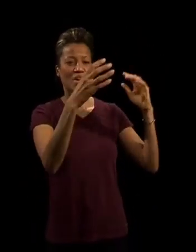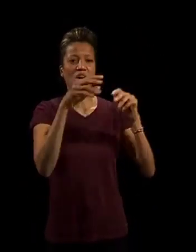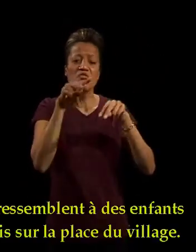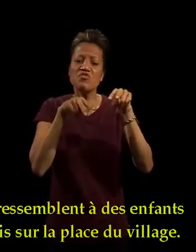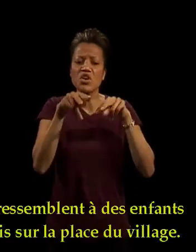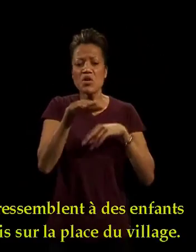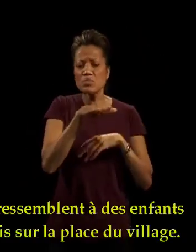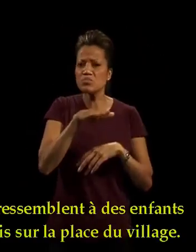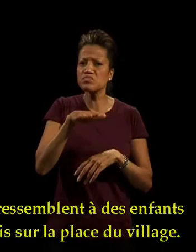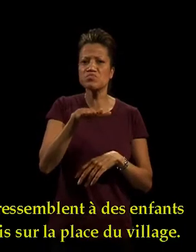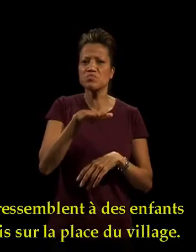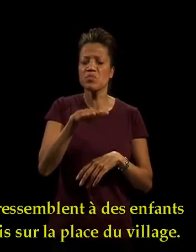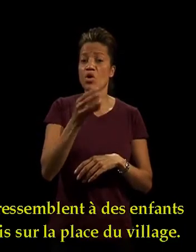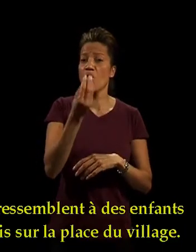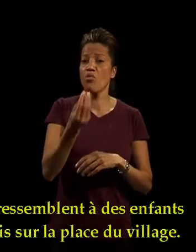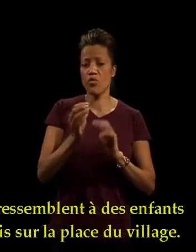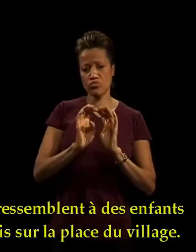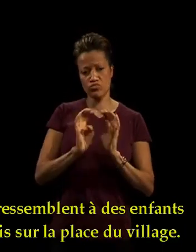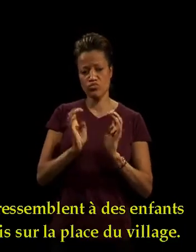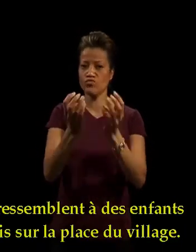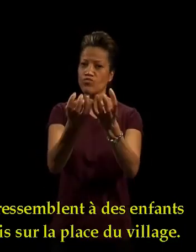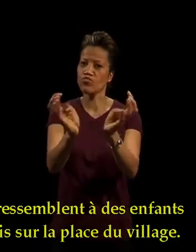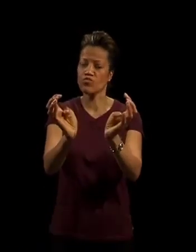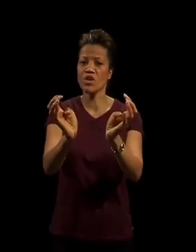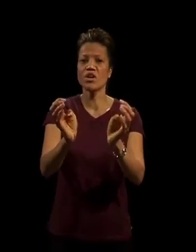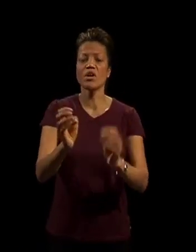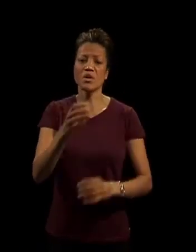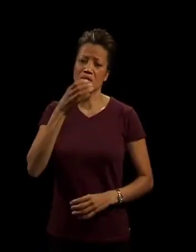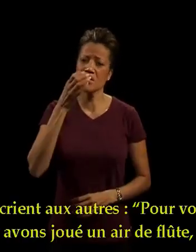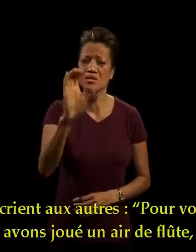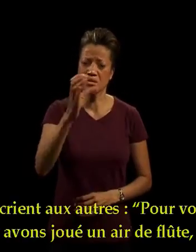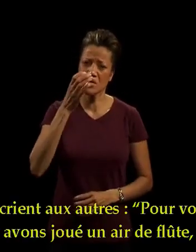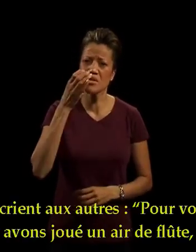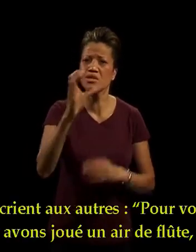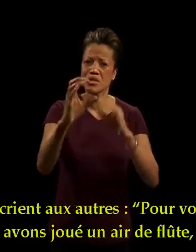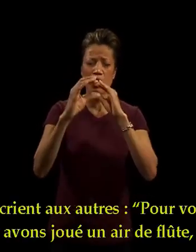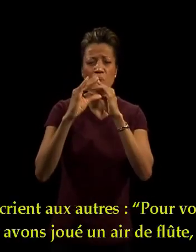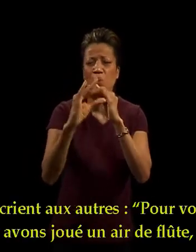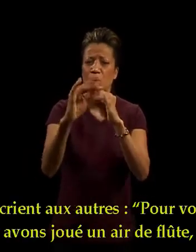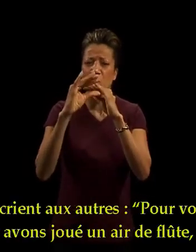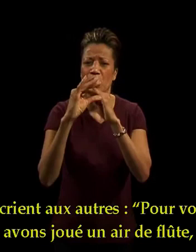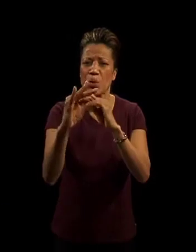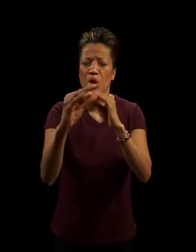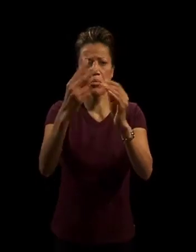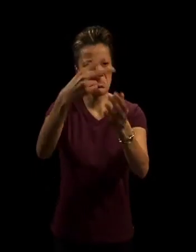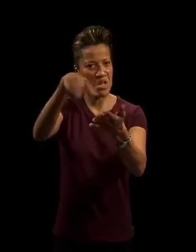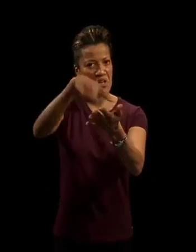Ils ressemblent à des enfants assis sur la place du village. Les uns crient aux autres « Pour vous, nous avons joué un air de